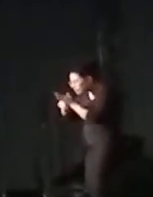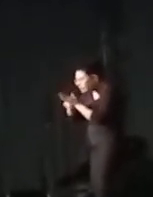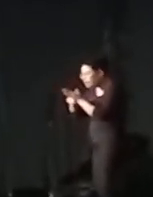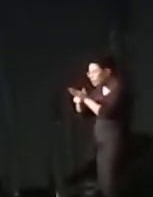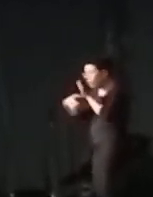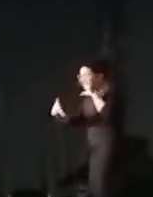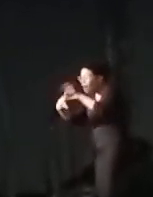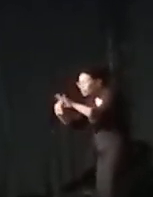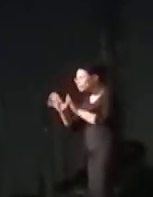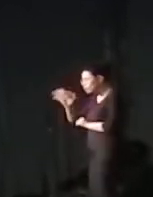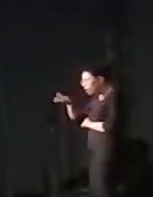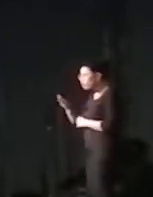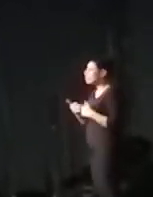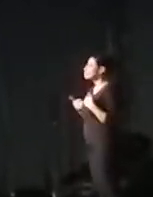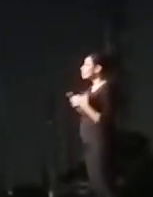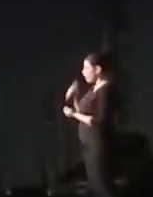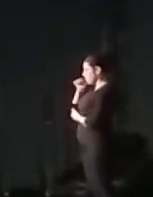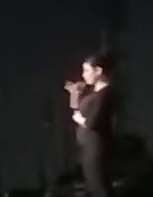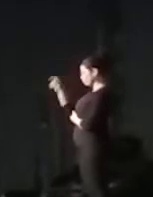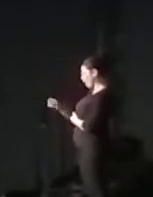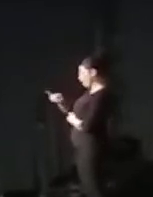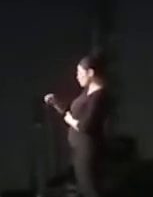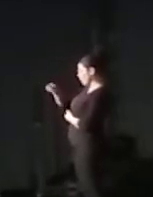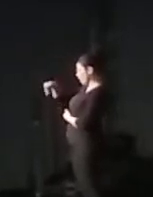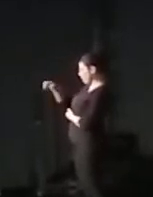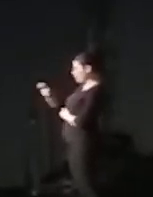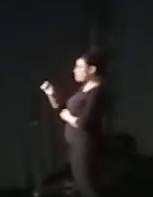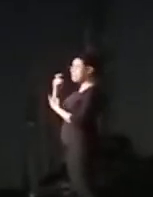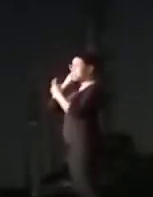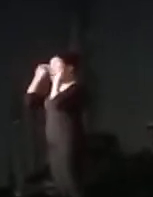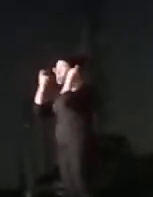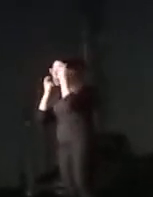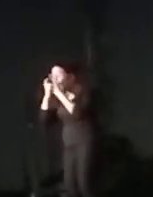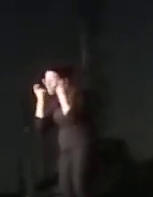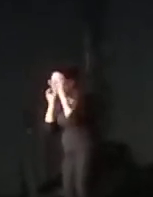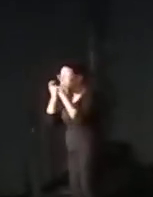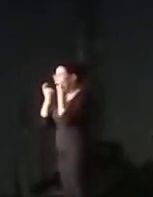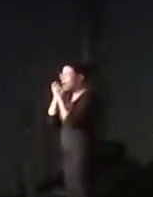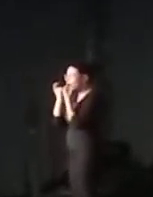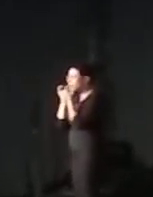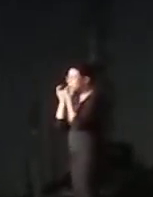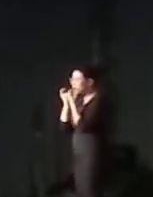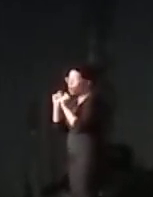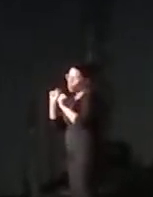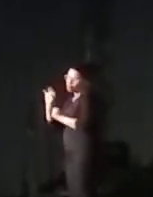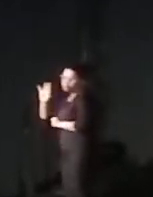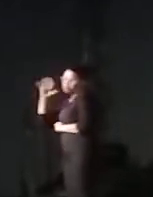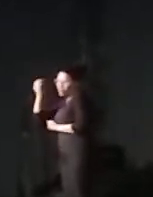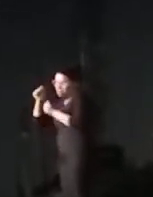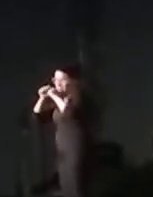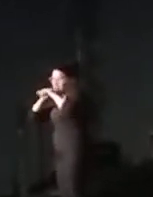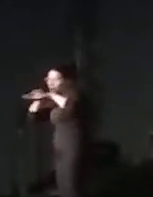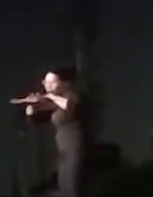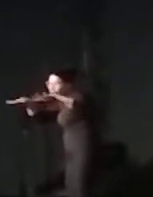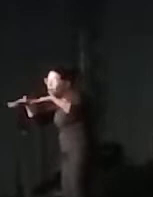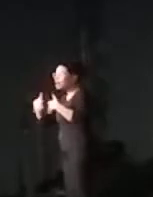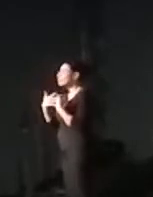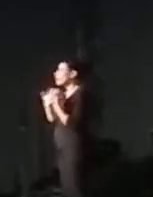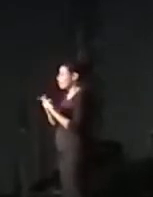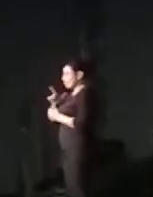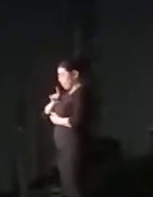relação. E aí a Jane, preocupada com a repercussão, falou na hora que, ó, vai ter a